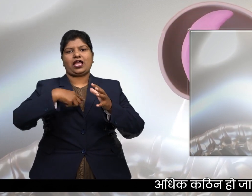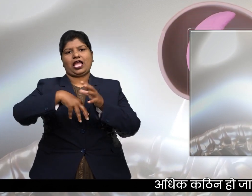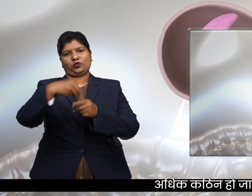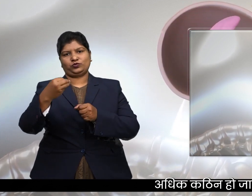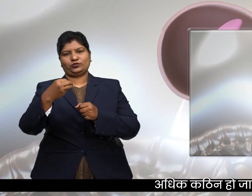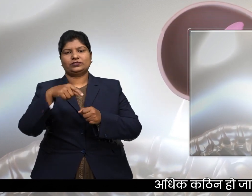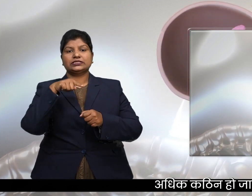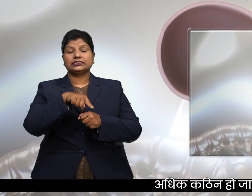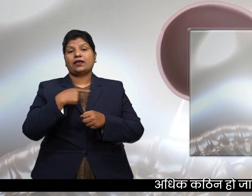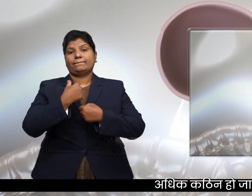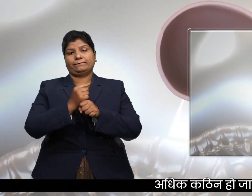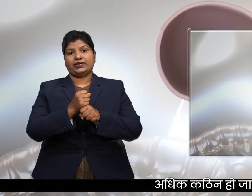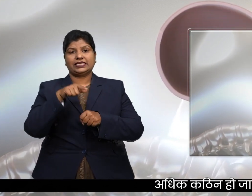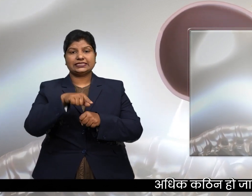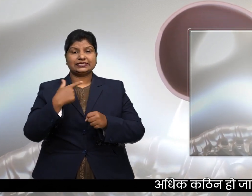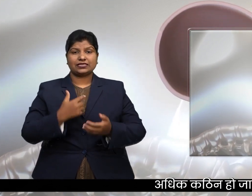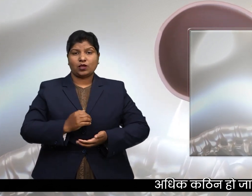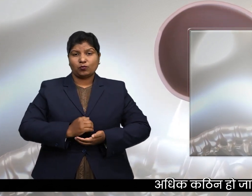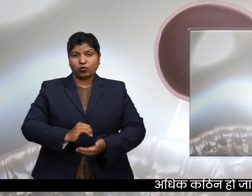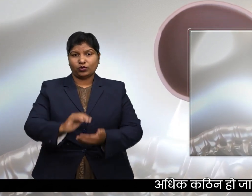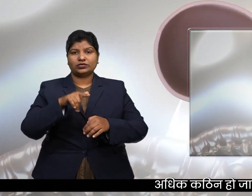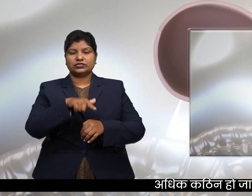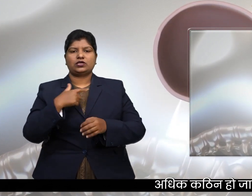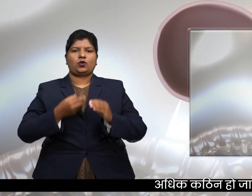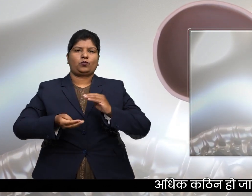प्रसव अधिक कठिन हो जाता है।